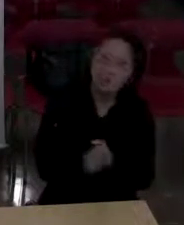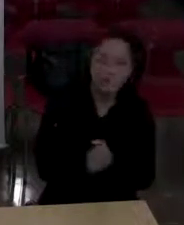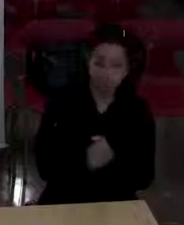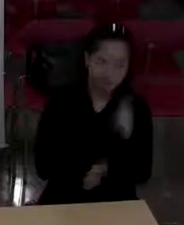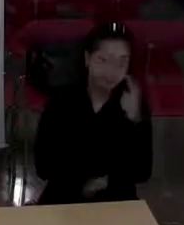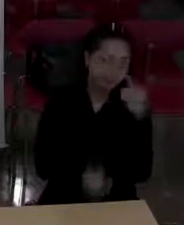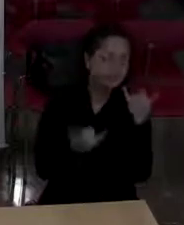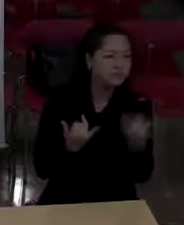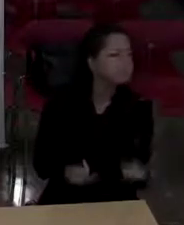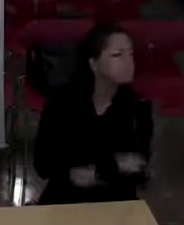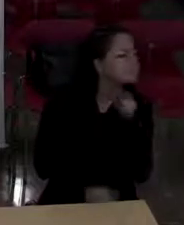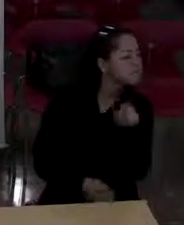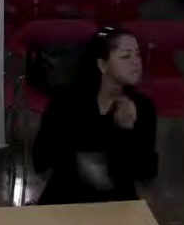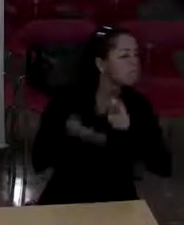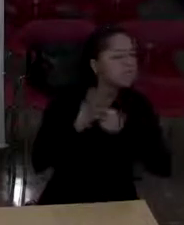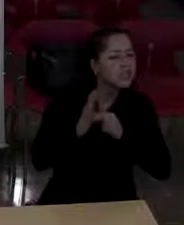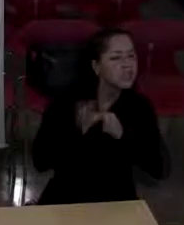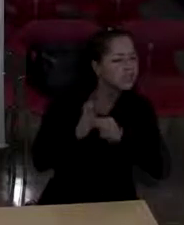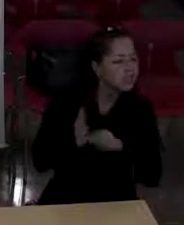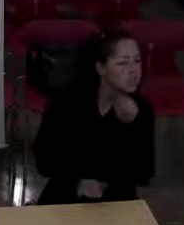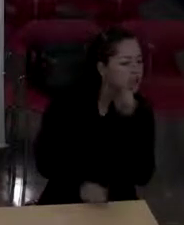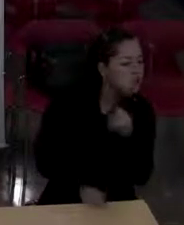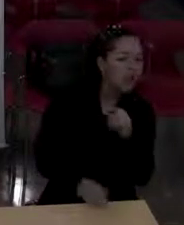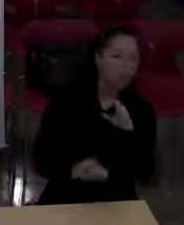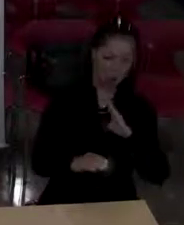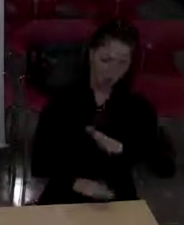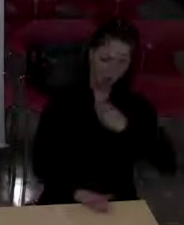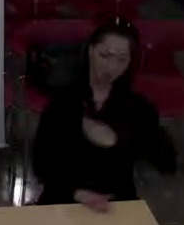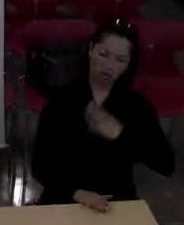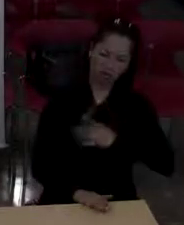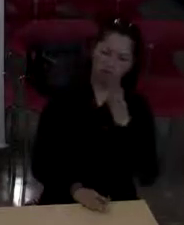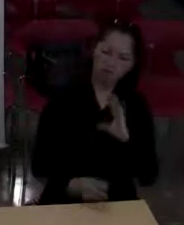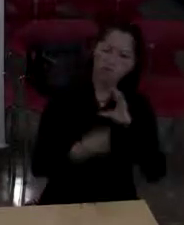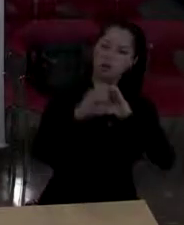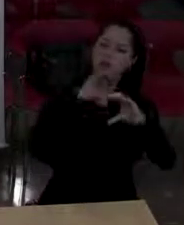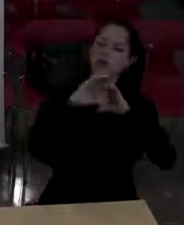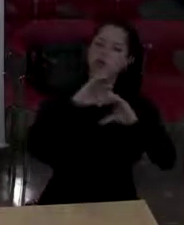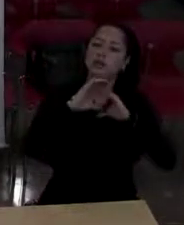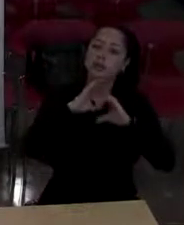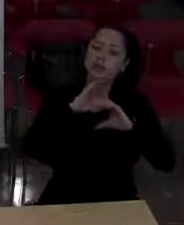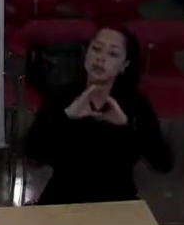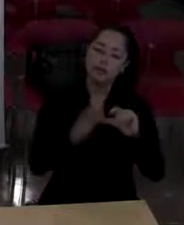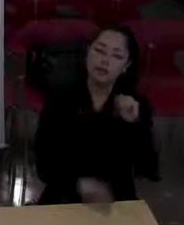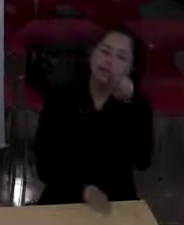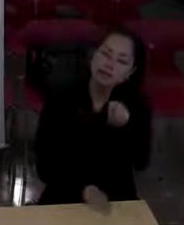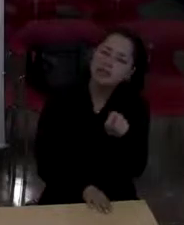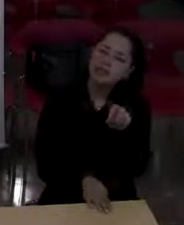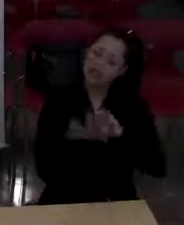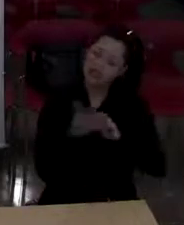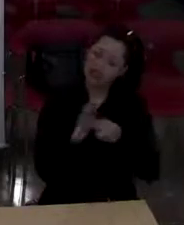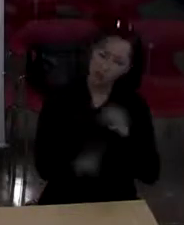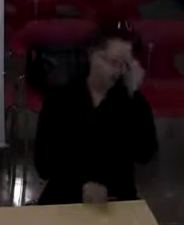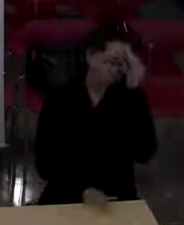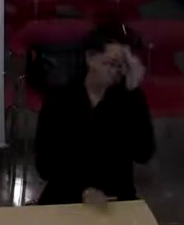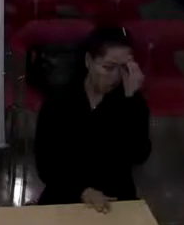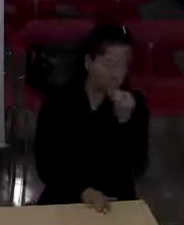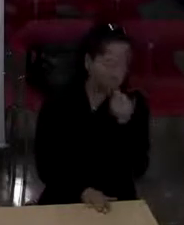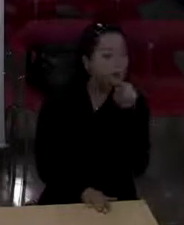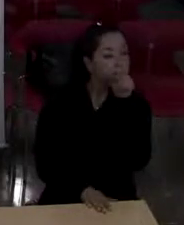competencia comunicativa y su alcance en el análisis de uso de una lengua en las niñas y niños sordos, con el fin